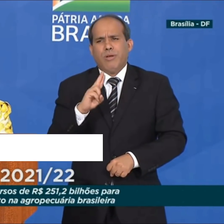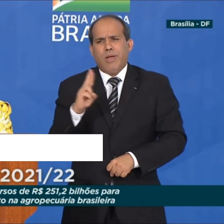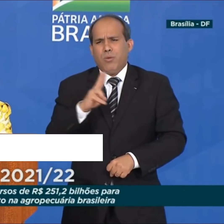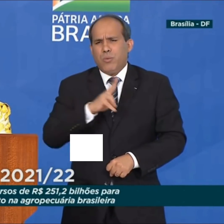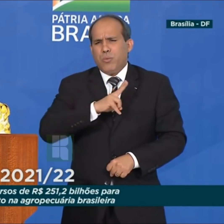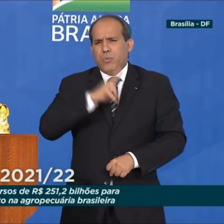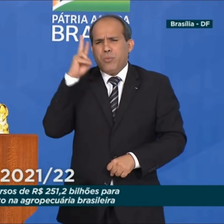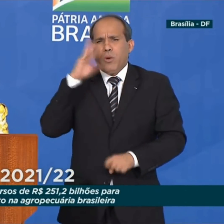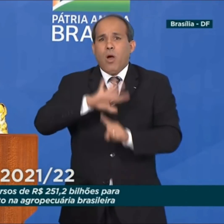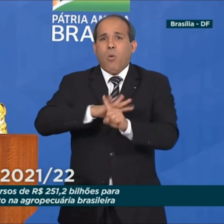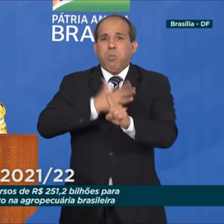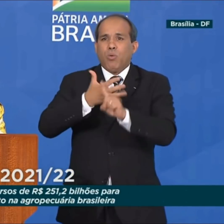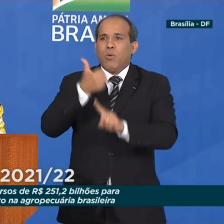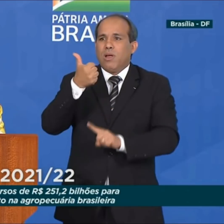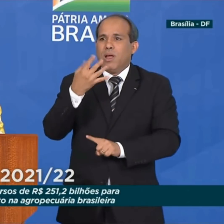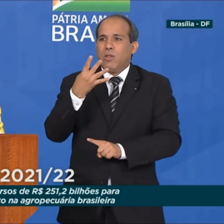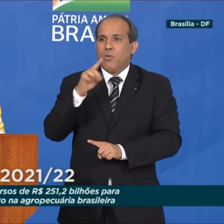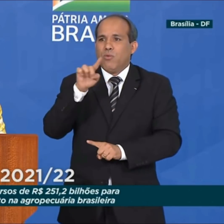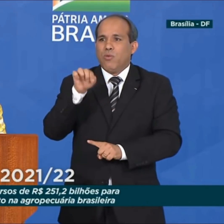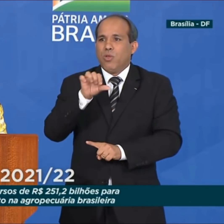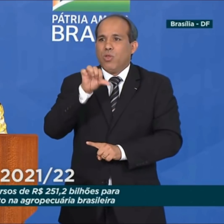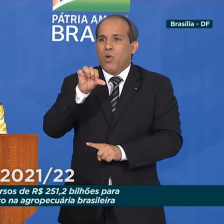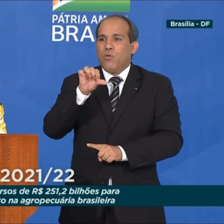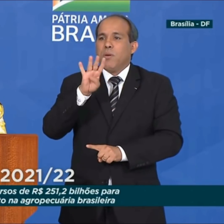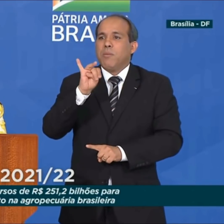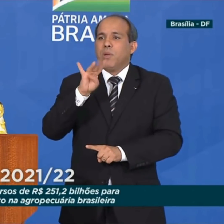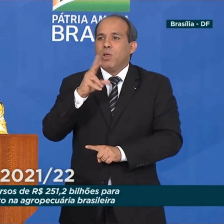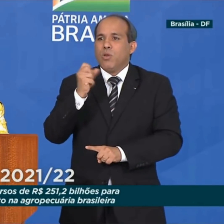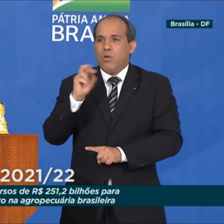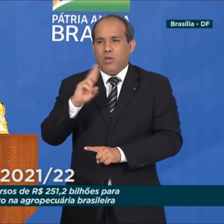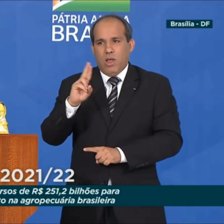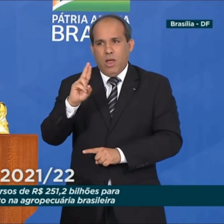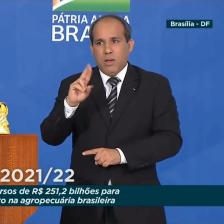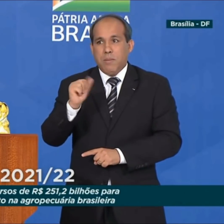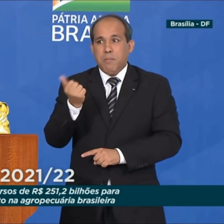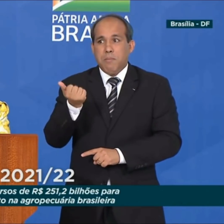um aumento de 14,9 bilhões em relação